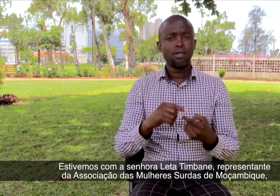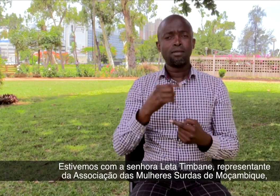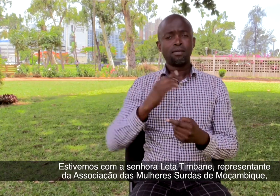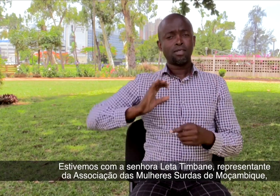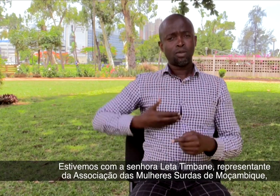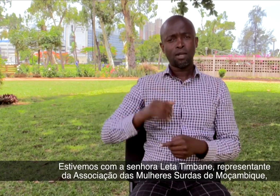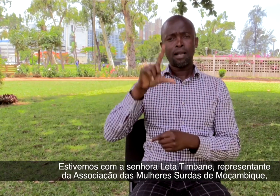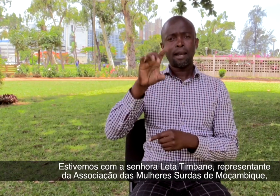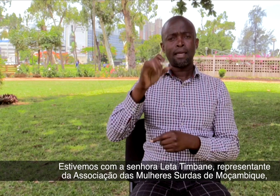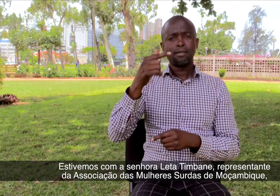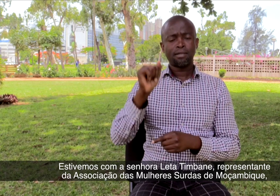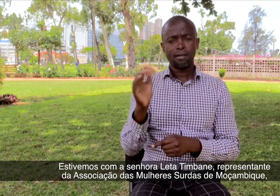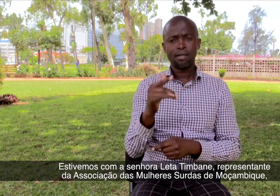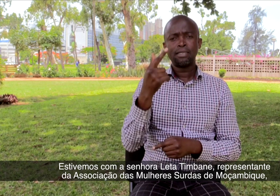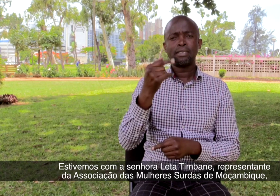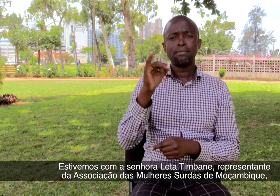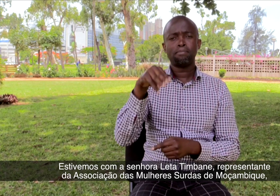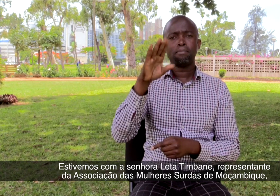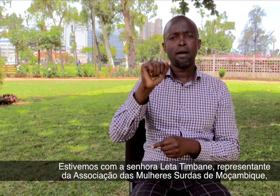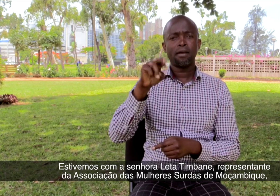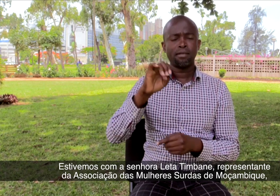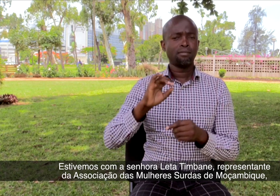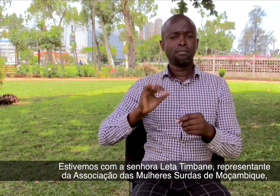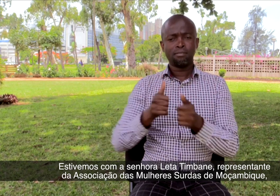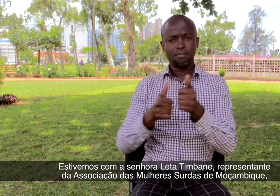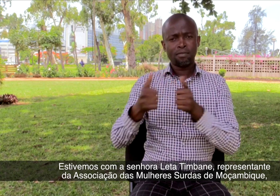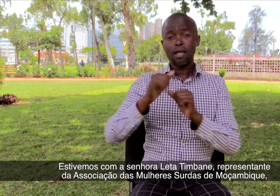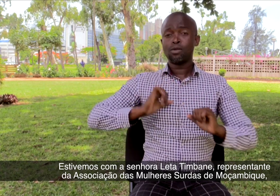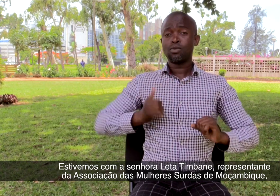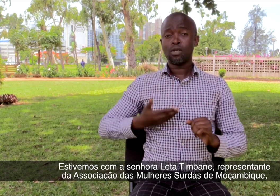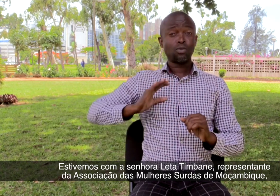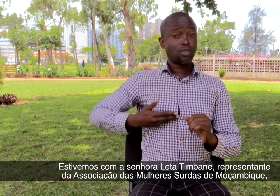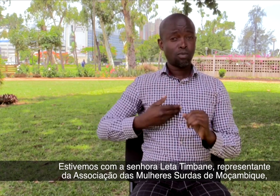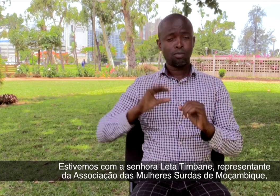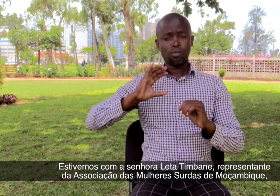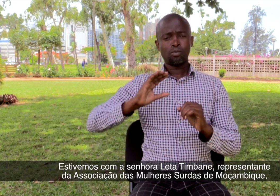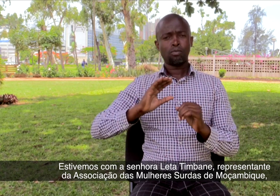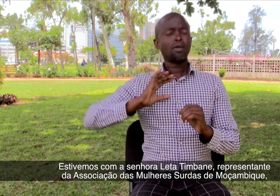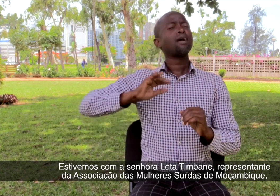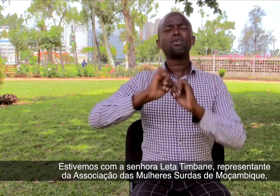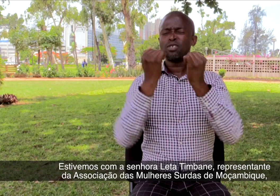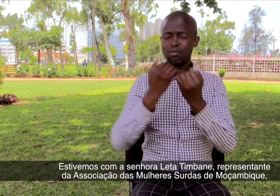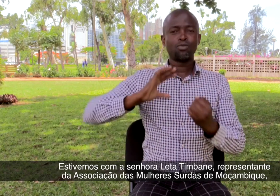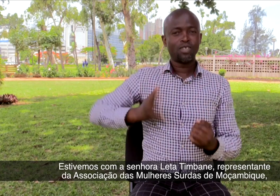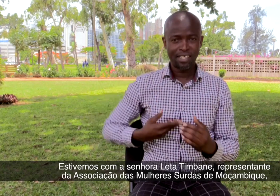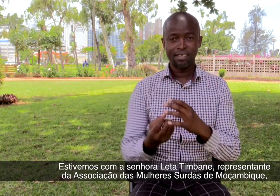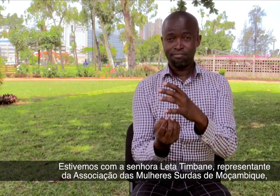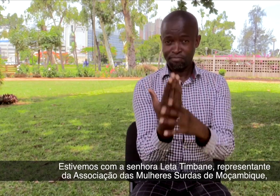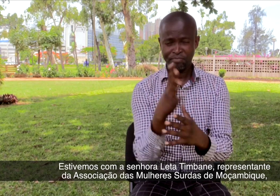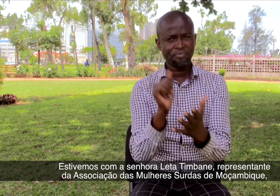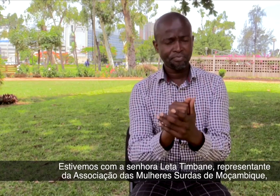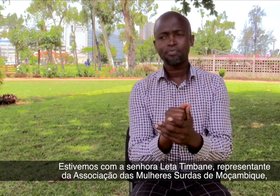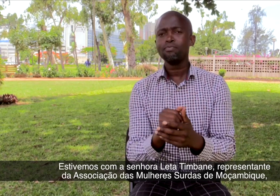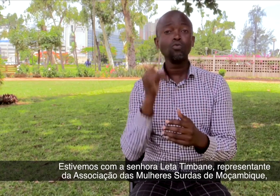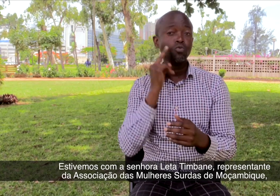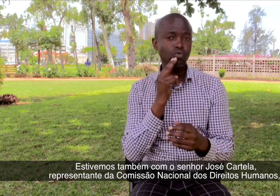senhora Leta Timban que está a representar a Associação das Mulheres com Deficiência